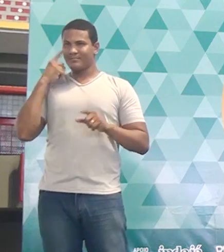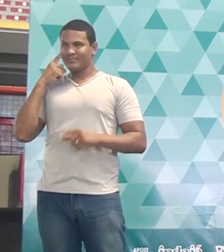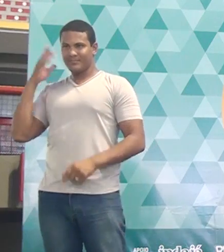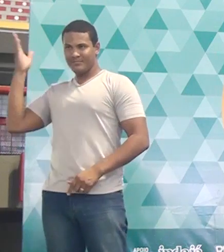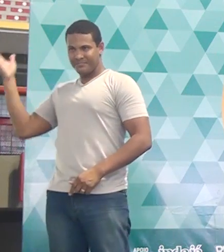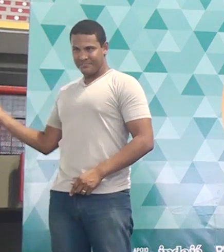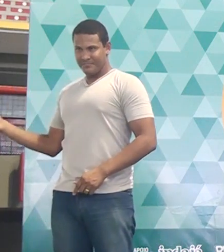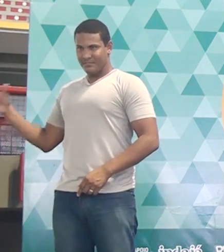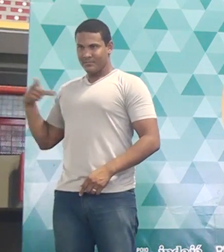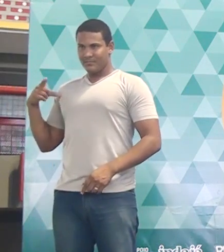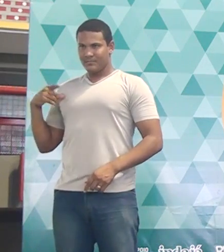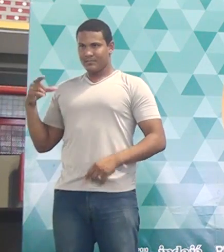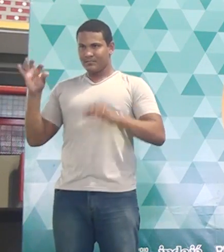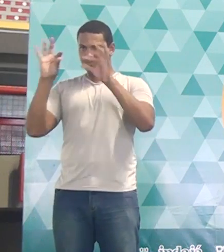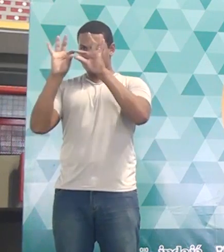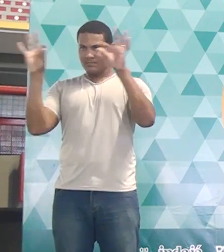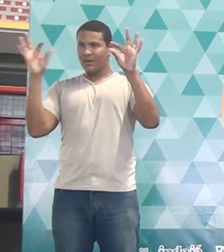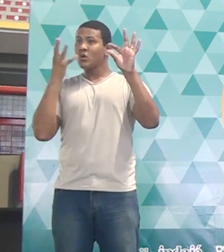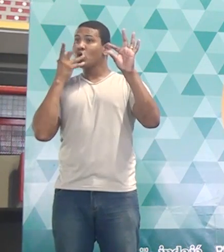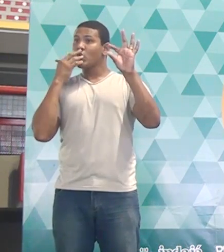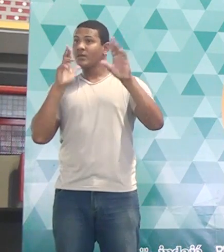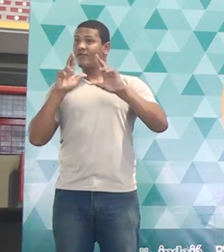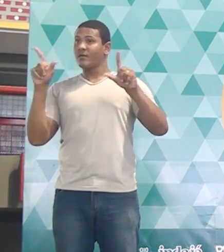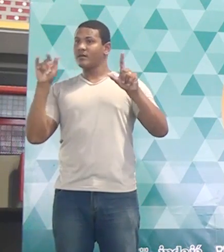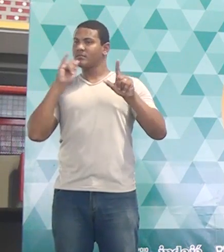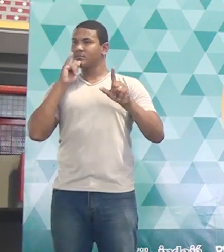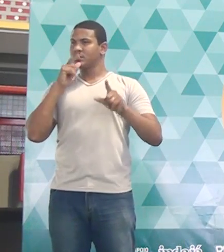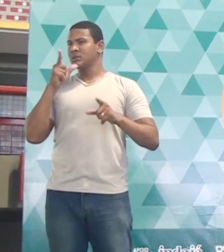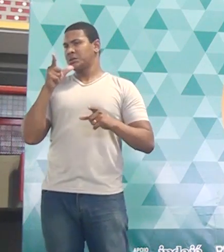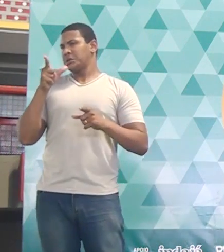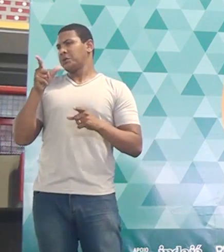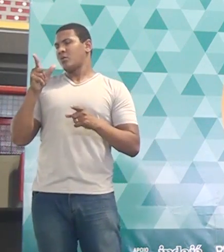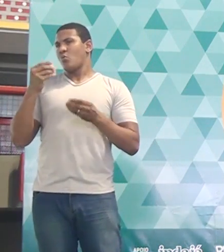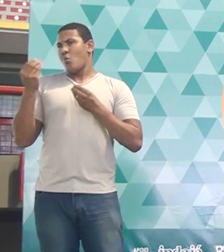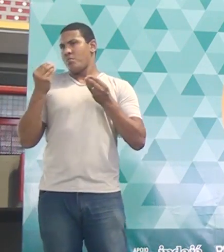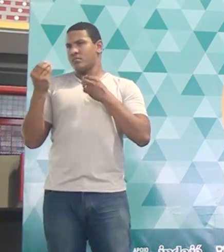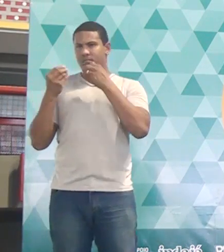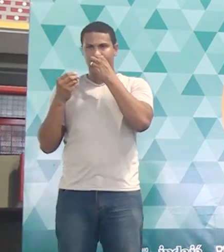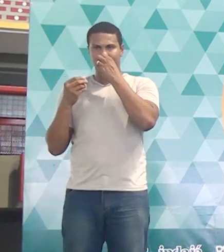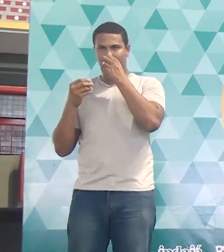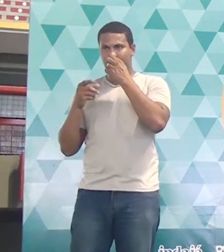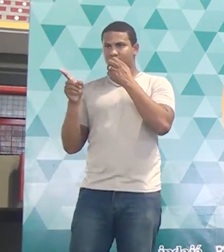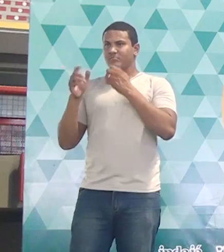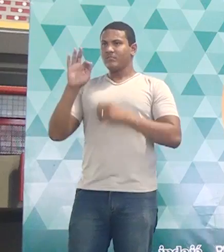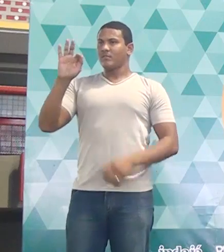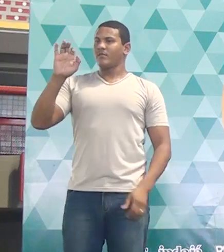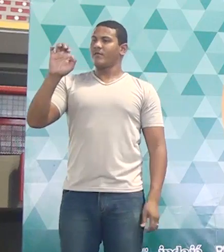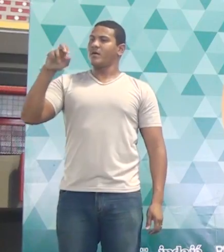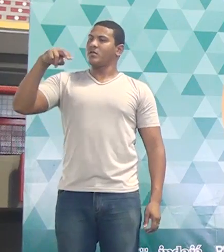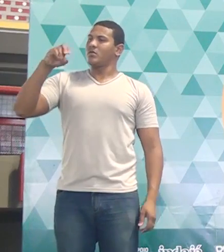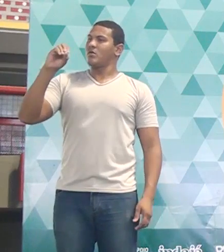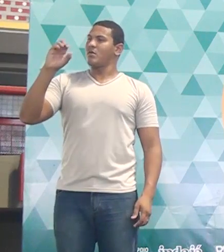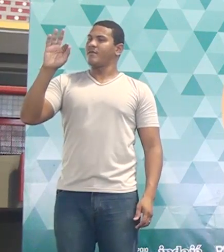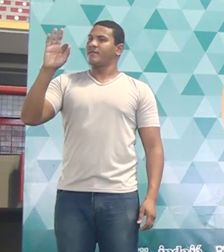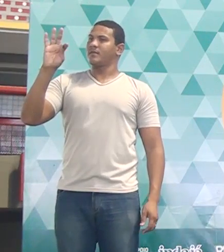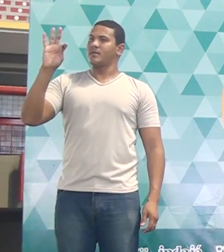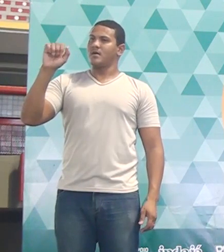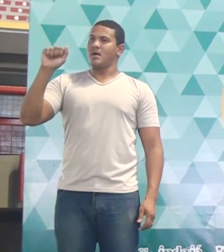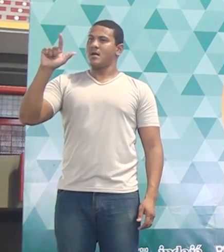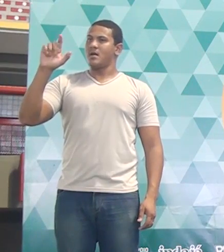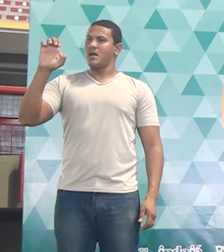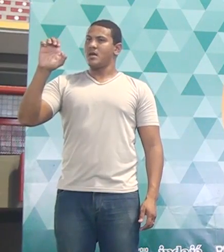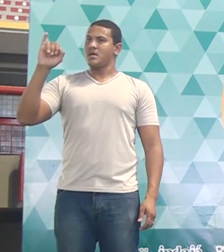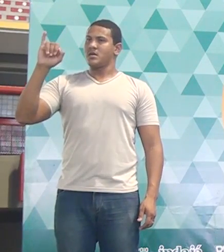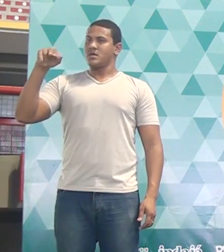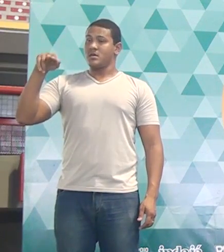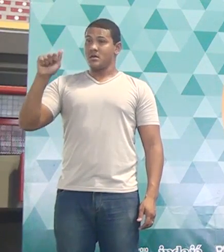Existem muitos indicadores e você teria que decorar a ação de um. A fenolftaleína é o único indicador que o